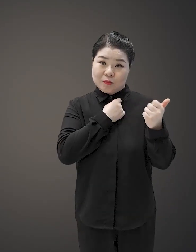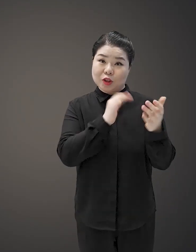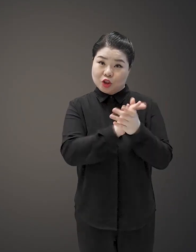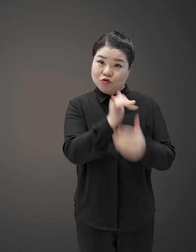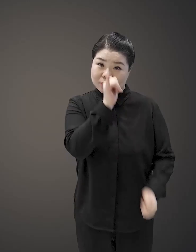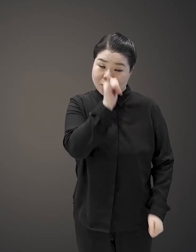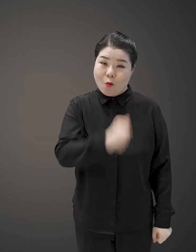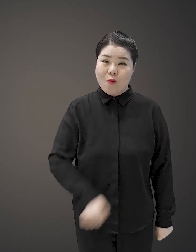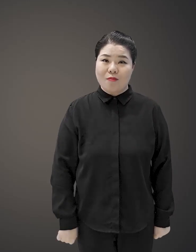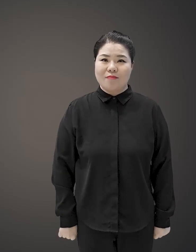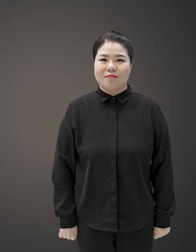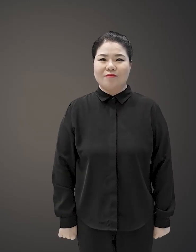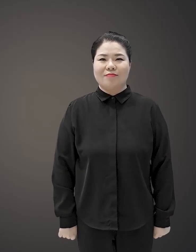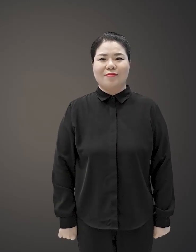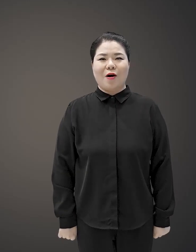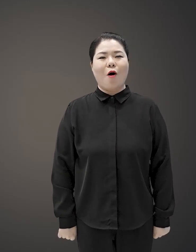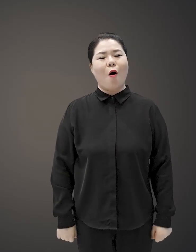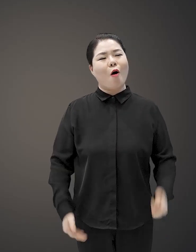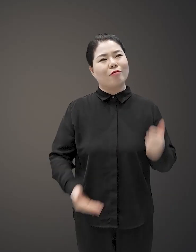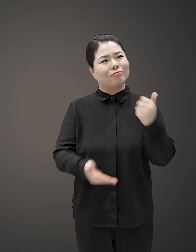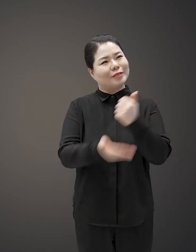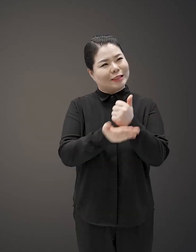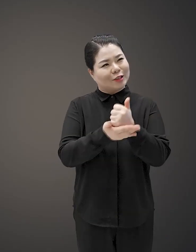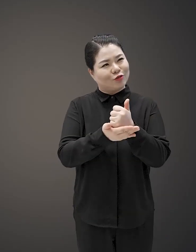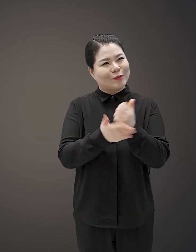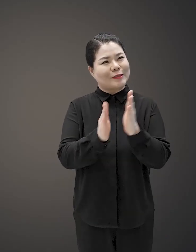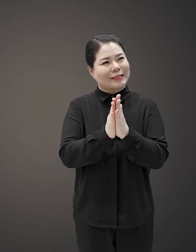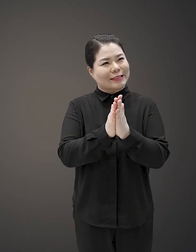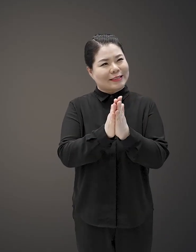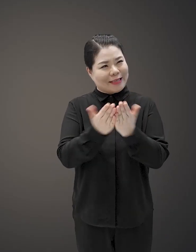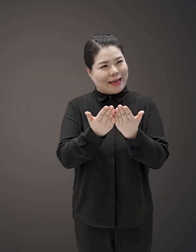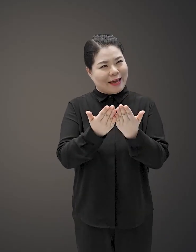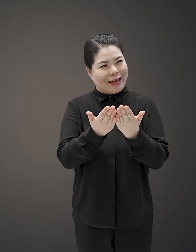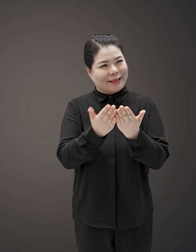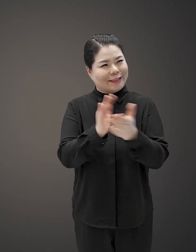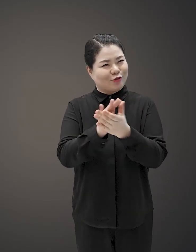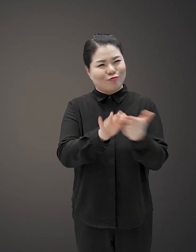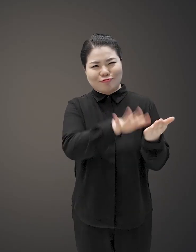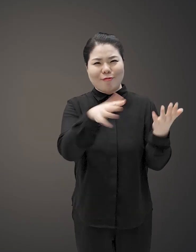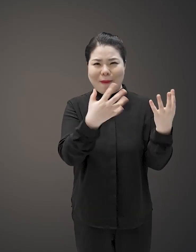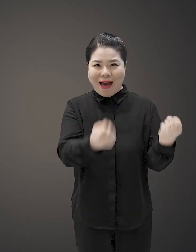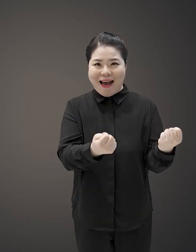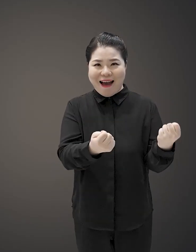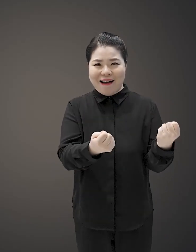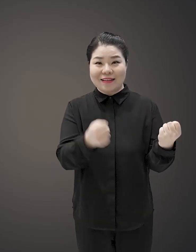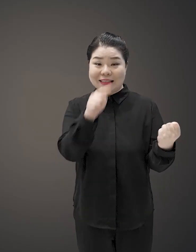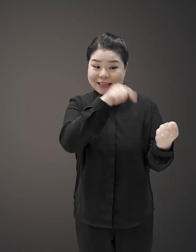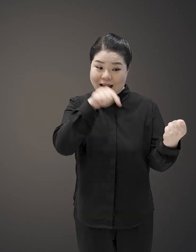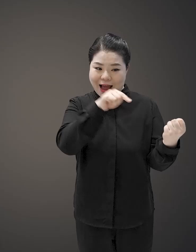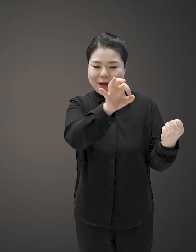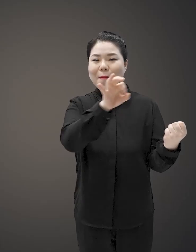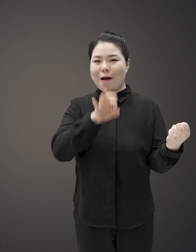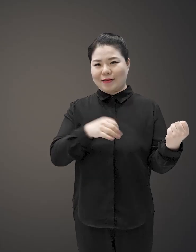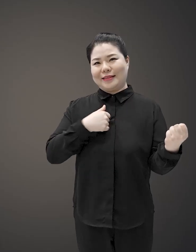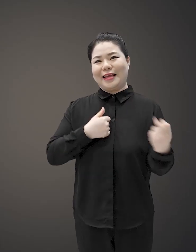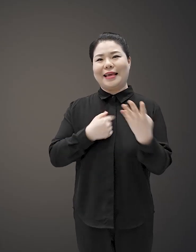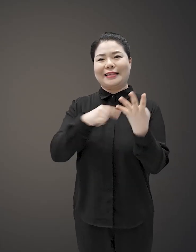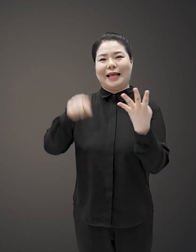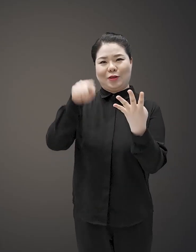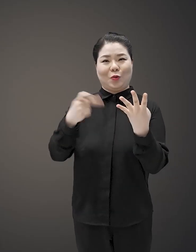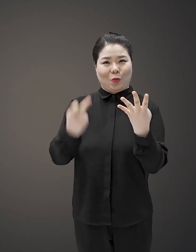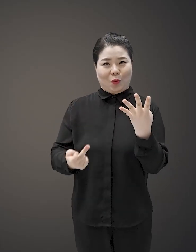있나요? 추천해주고 싶은 친구가 아주 많은데 그 중에 한 명을 뽑자면 제 사촌동생인 것 같아요.